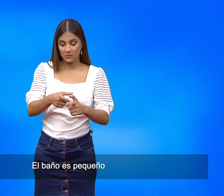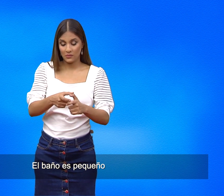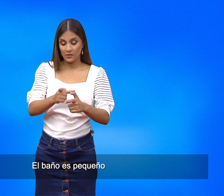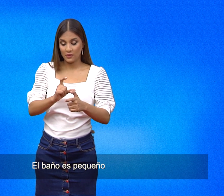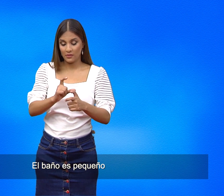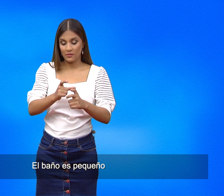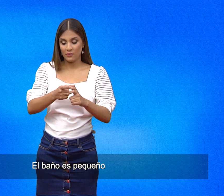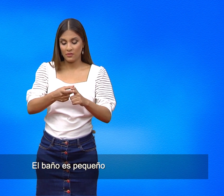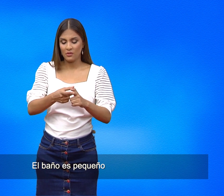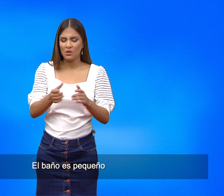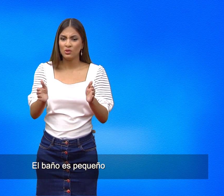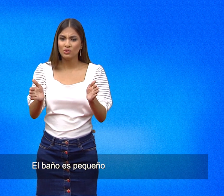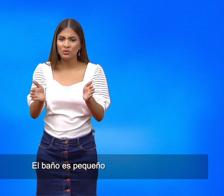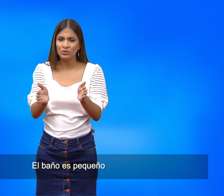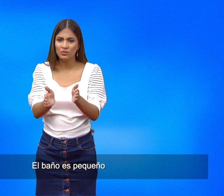el baño es pequeño